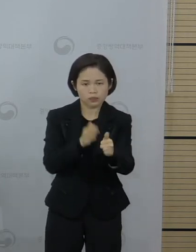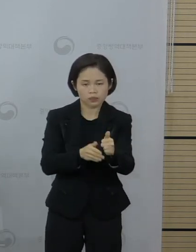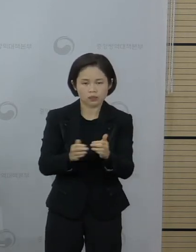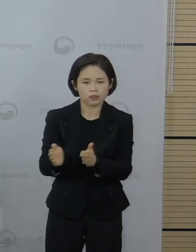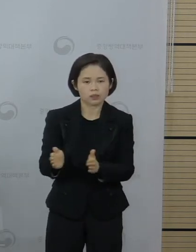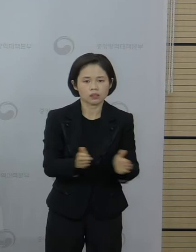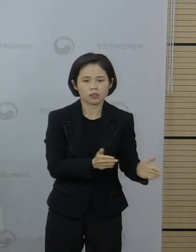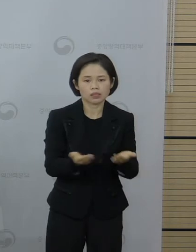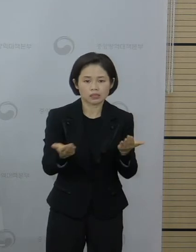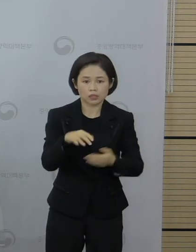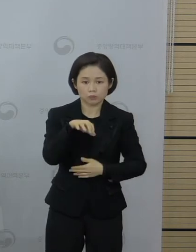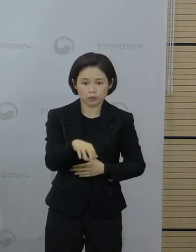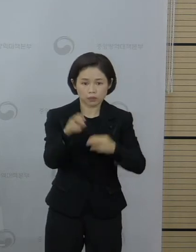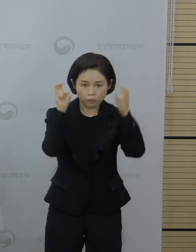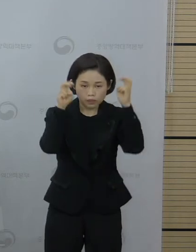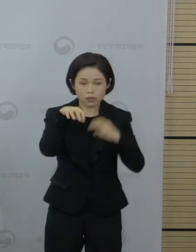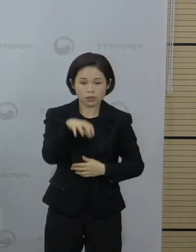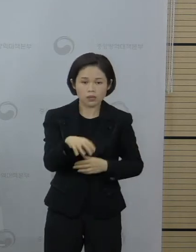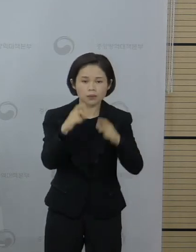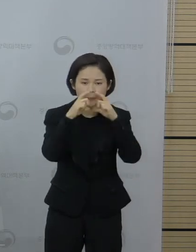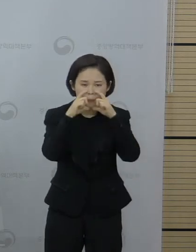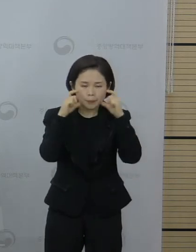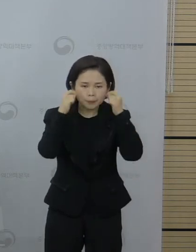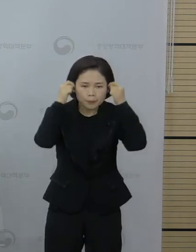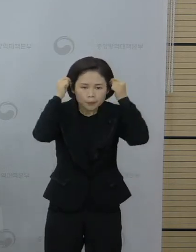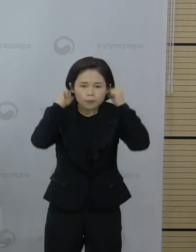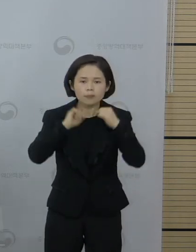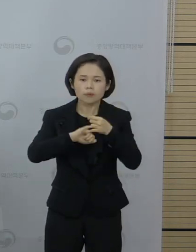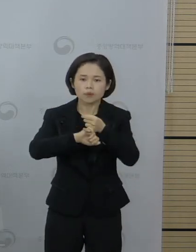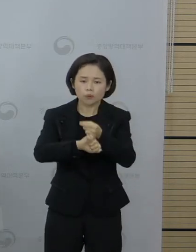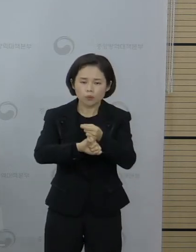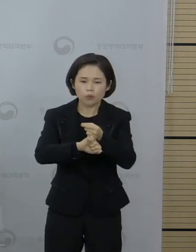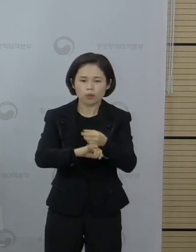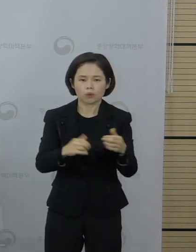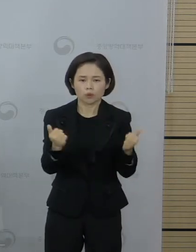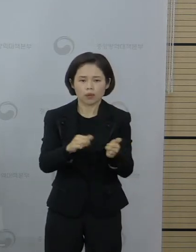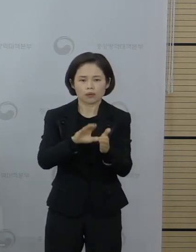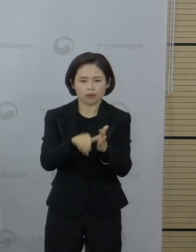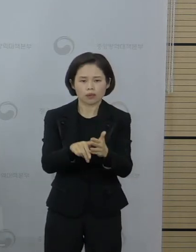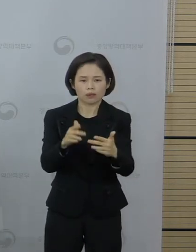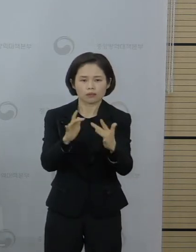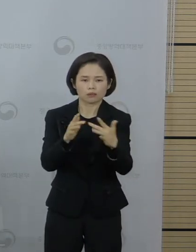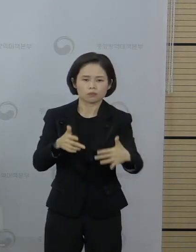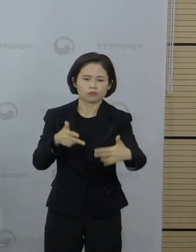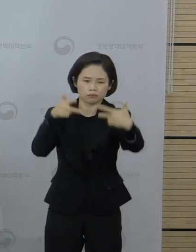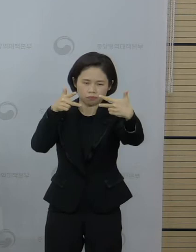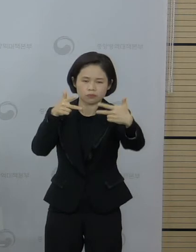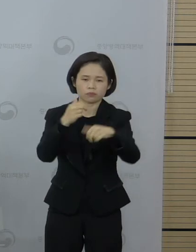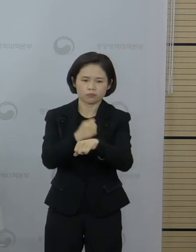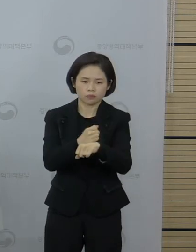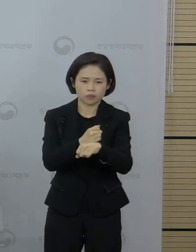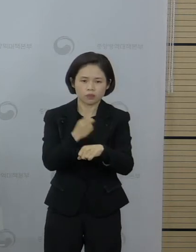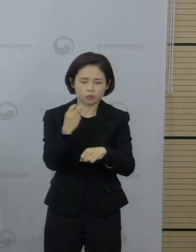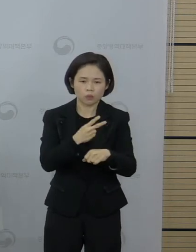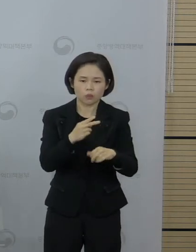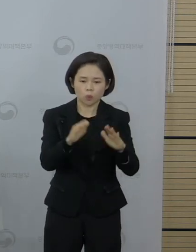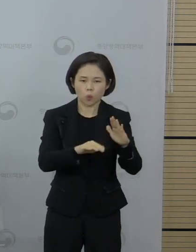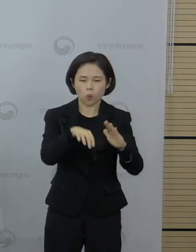등 직장 내에서의 마스크 착용, 비대면 회의 진행, 공용 공간에 대한 환기 및